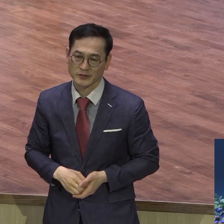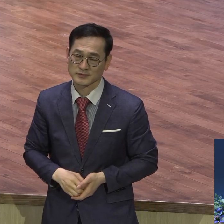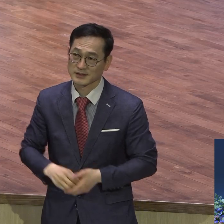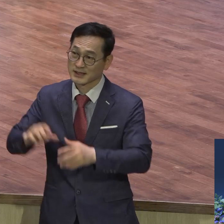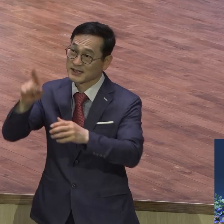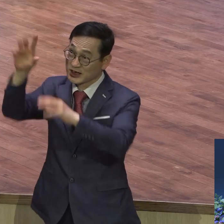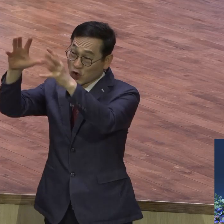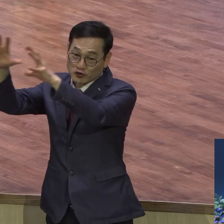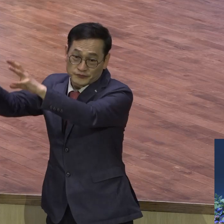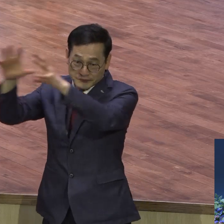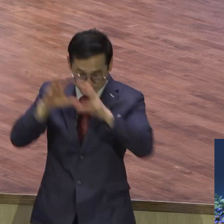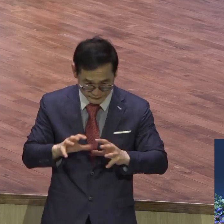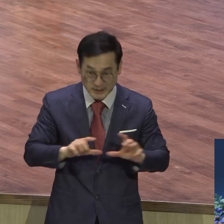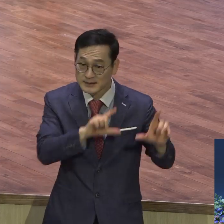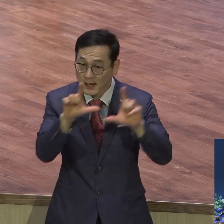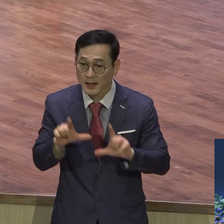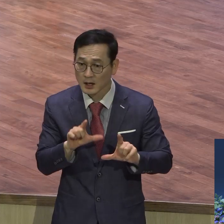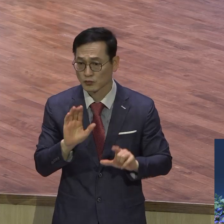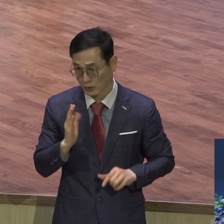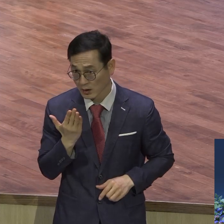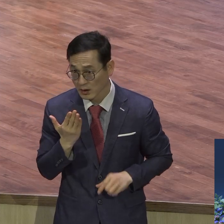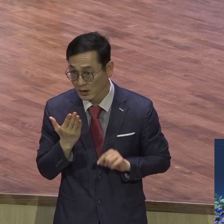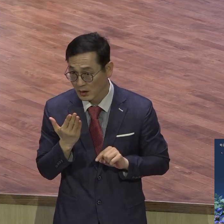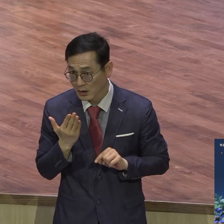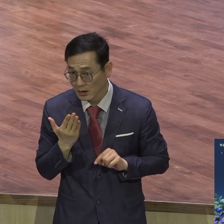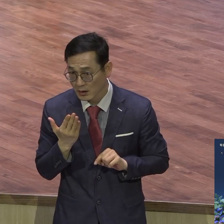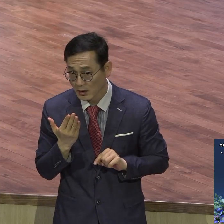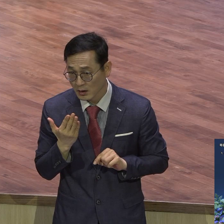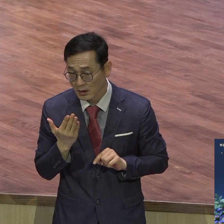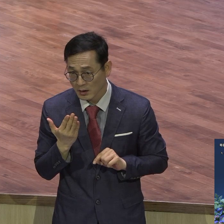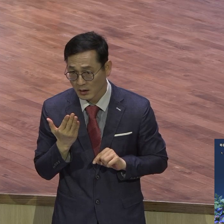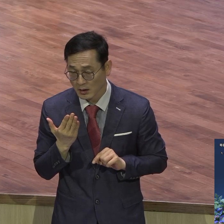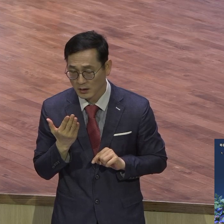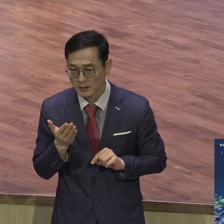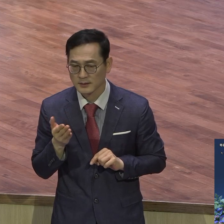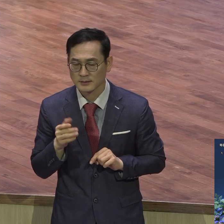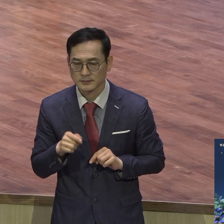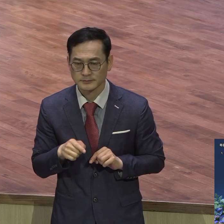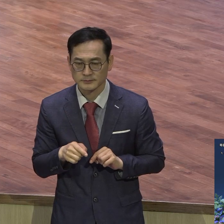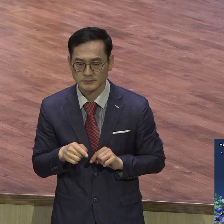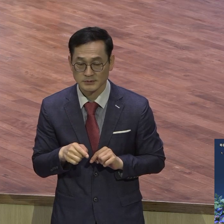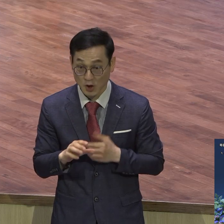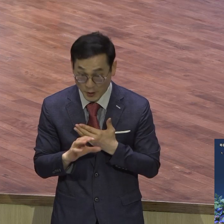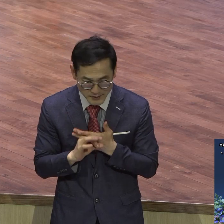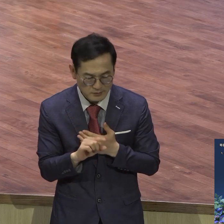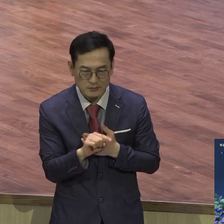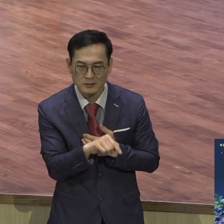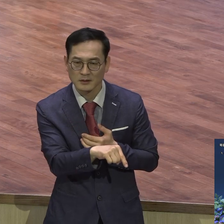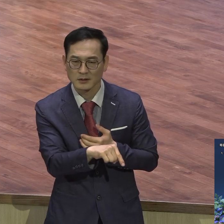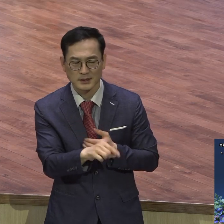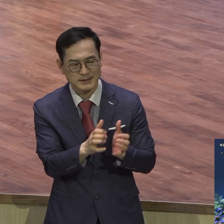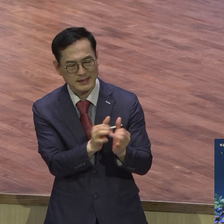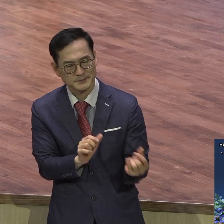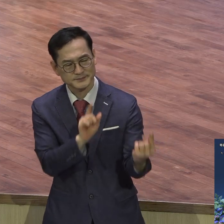천국 지점이라는 교회에 나와서 신앙창을 하는데 특별히 대인관계에 있어서